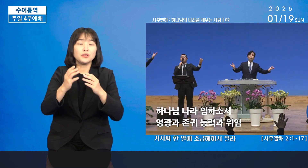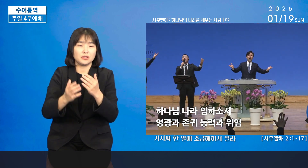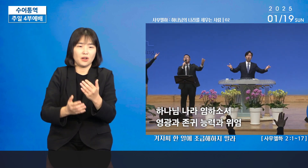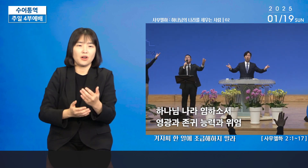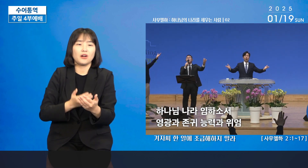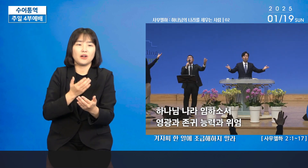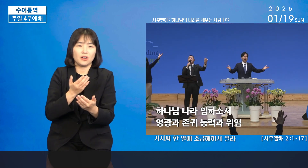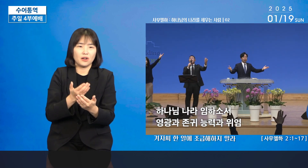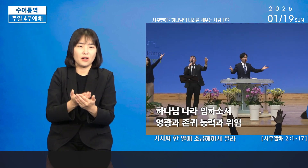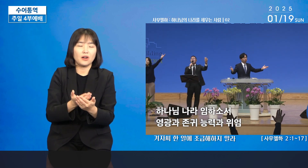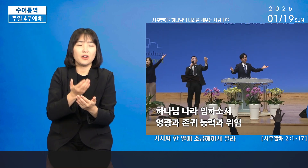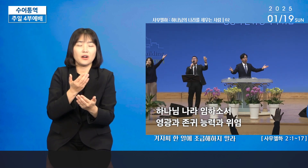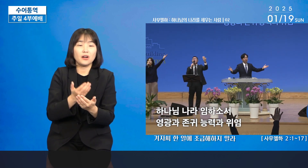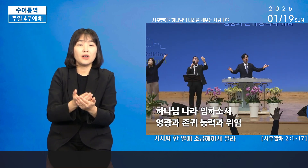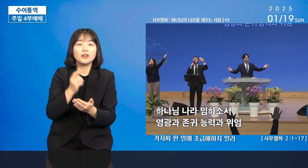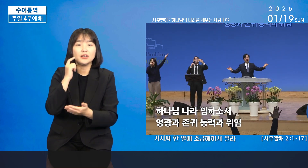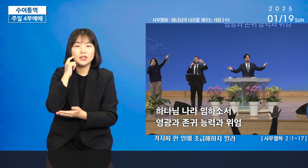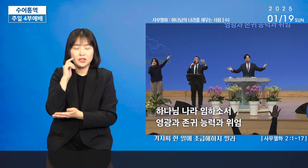임하소서.